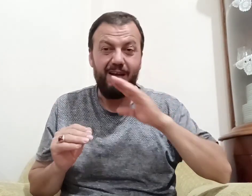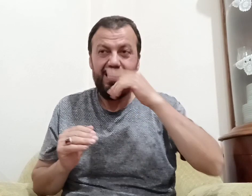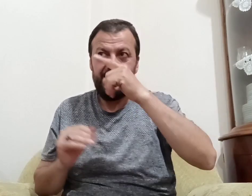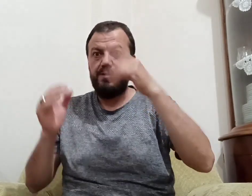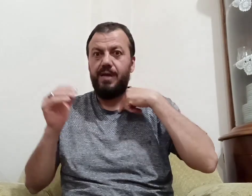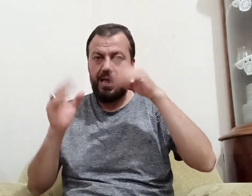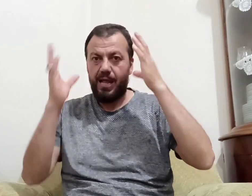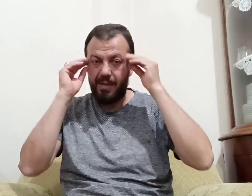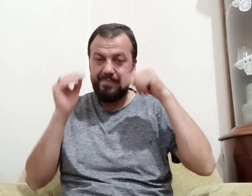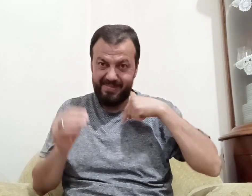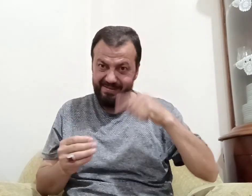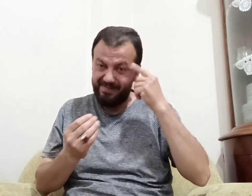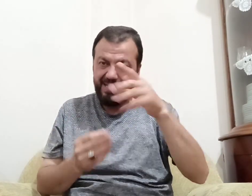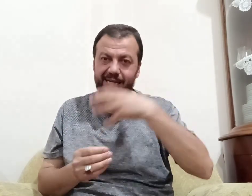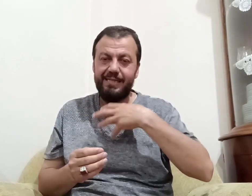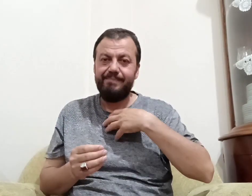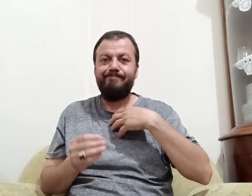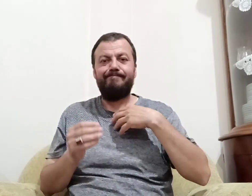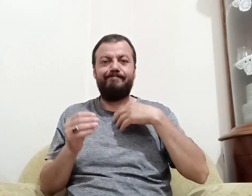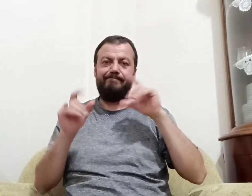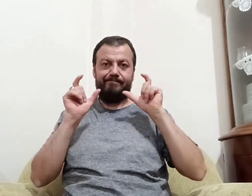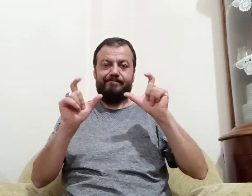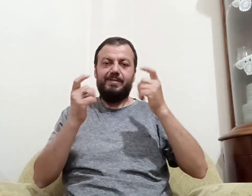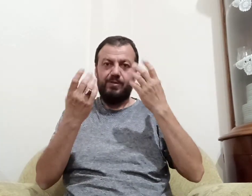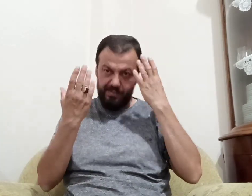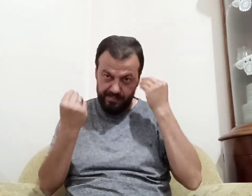Bu olay yurt dışında gerçekleşiyor.